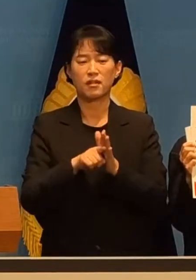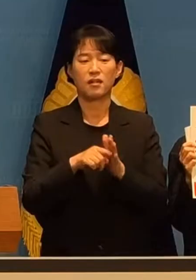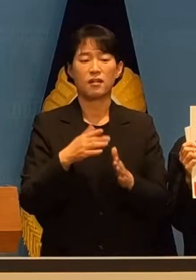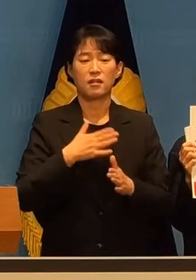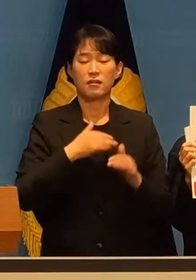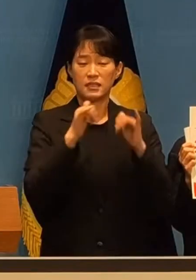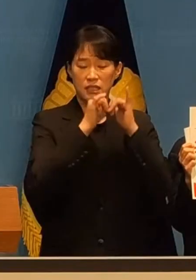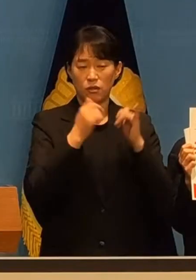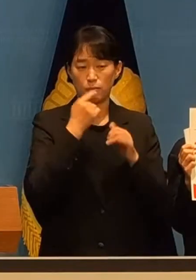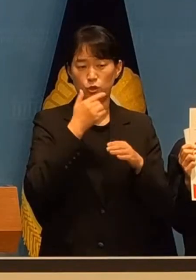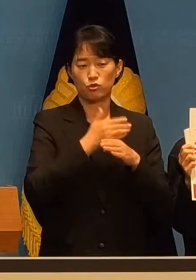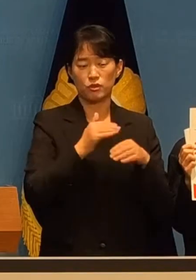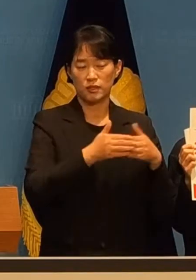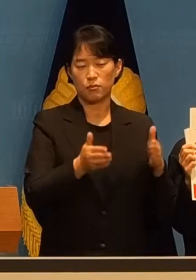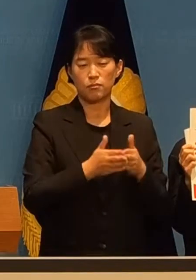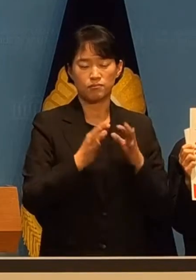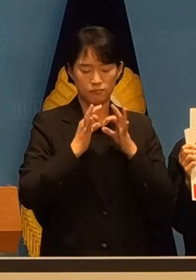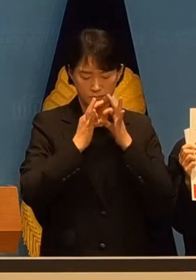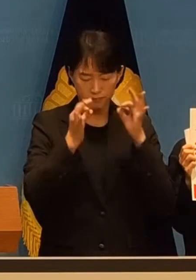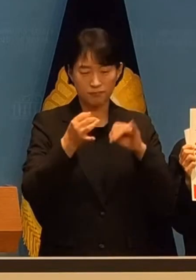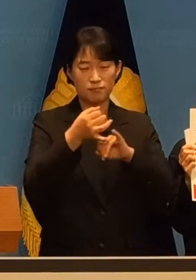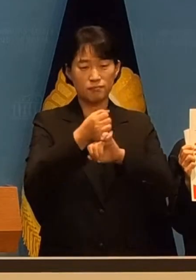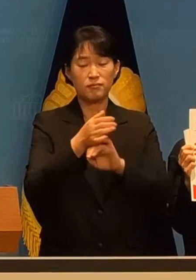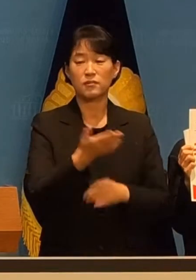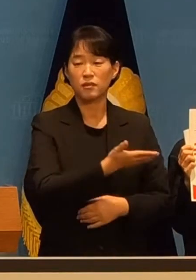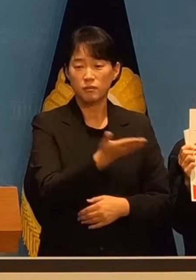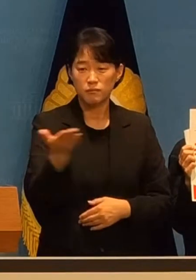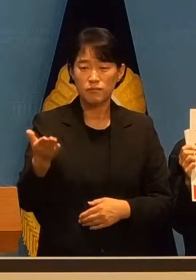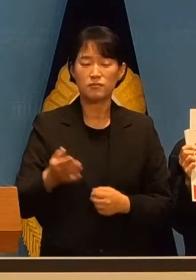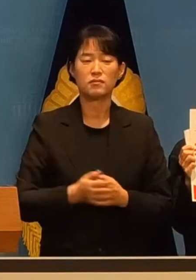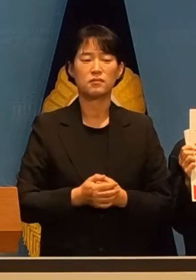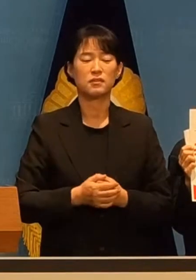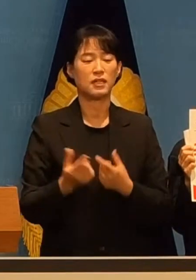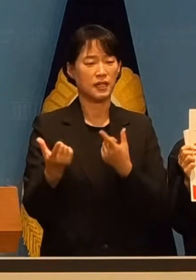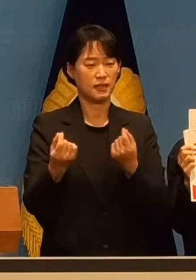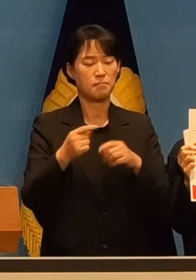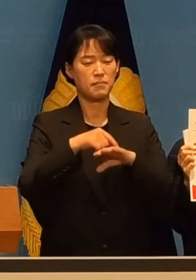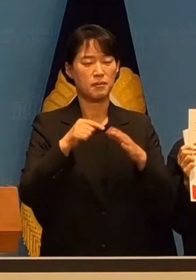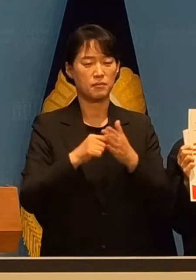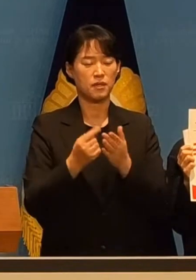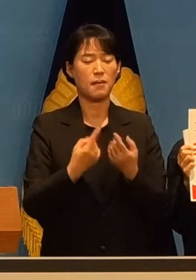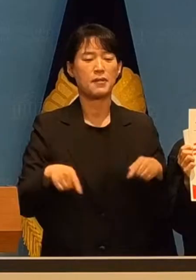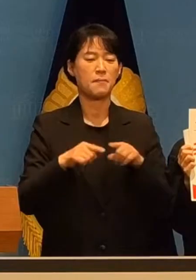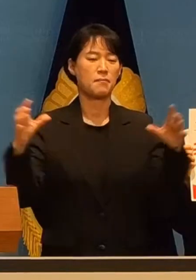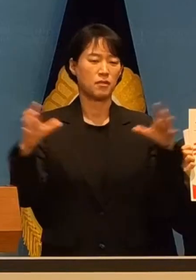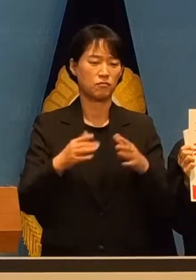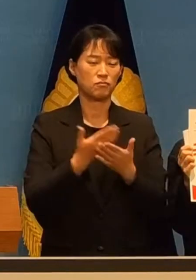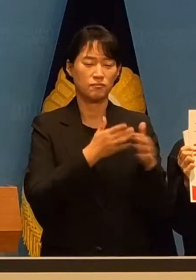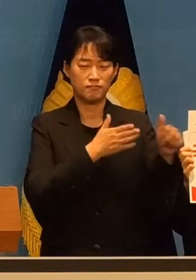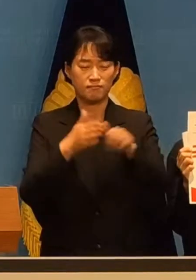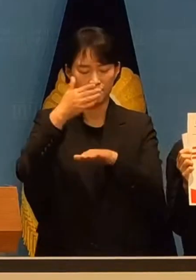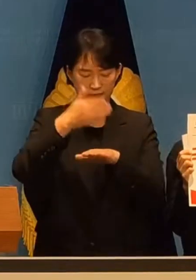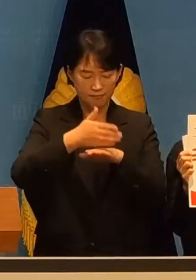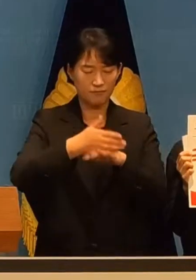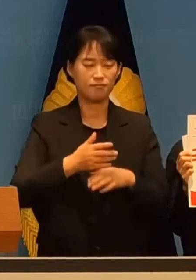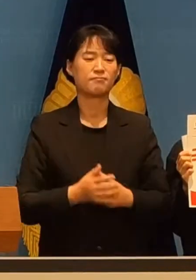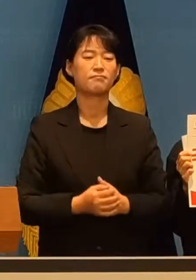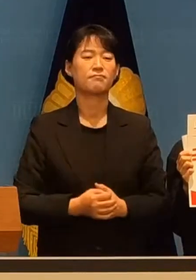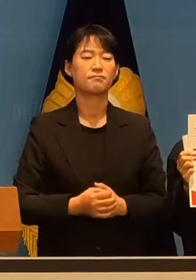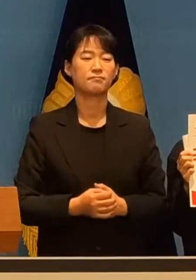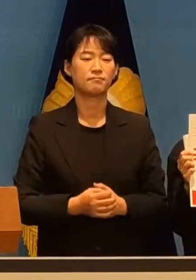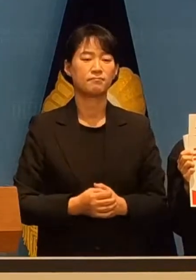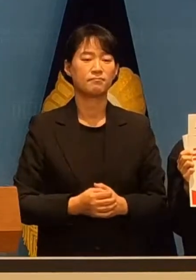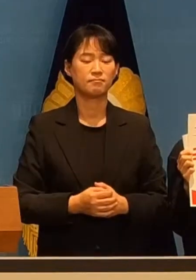사회민주당도 최선을 다하겠습니다. 우리 언론인 여러분들 같은 마음으로 함께해 주십시오. 고맙습니다.